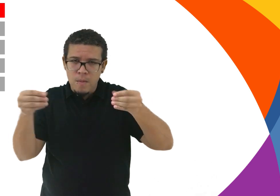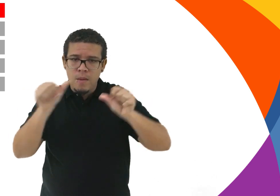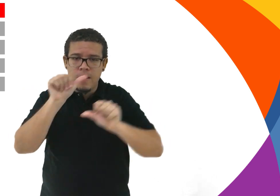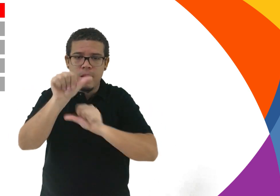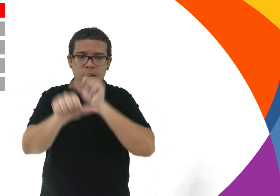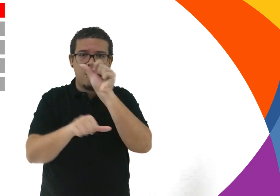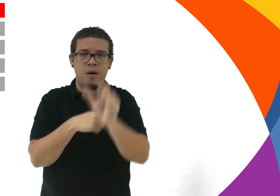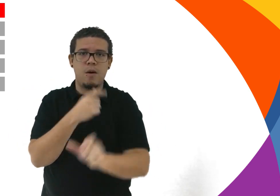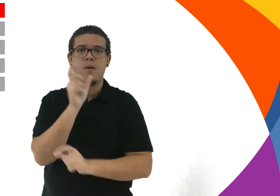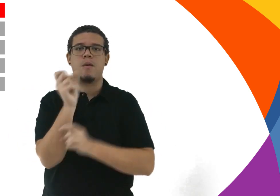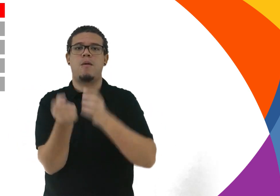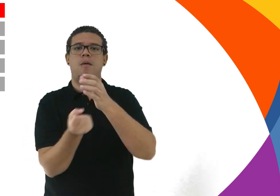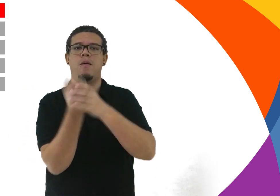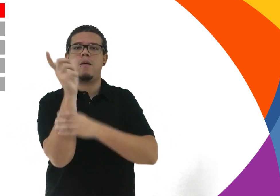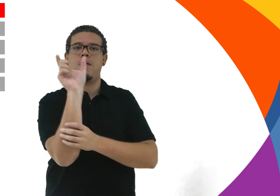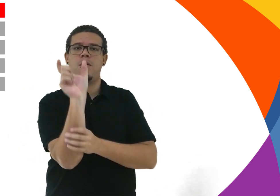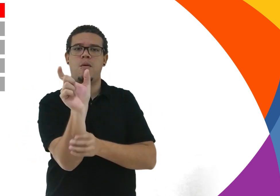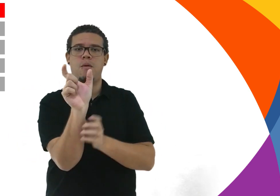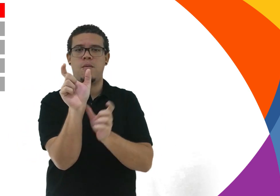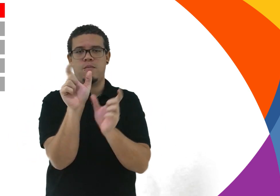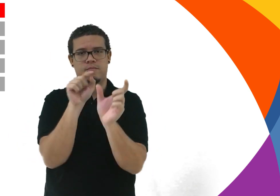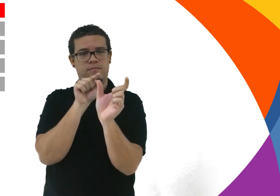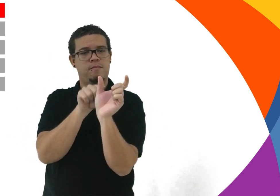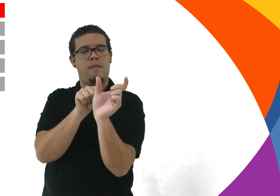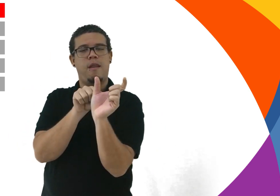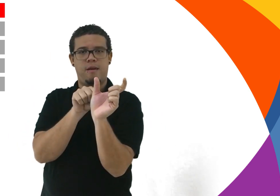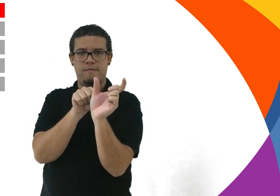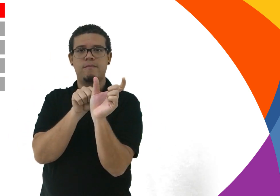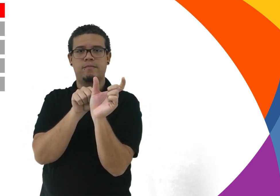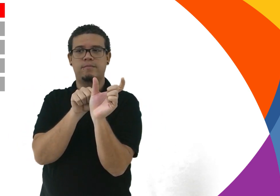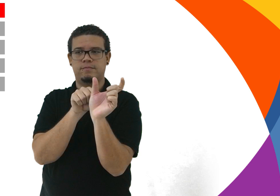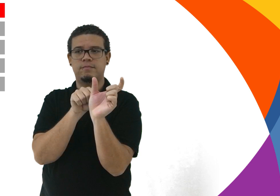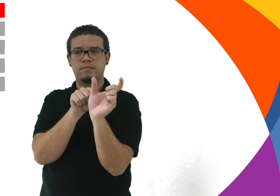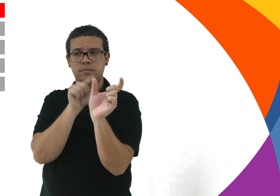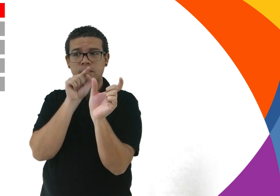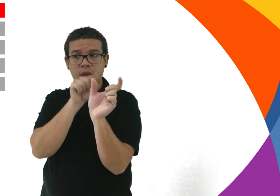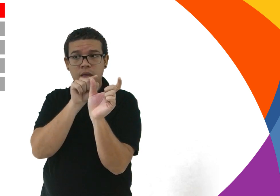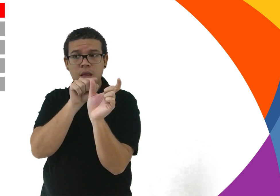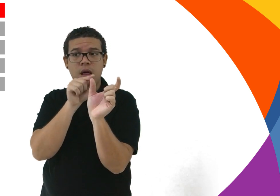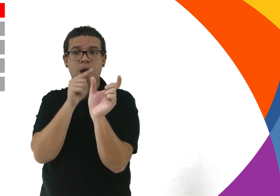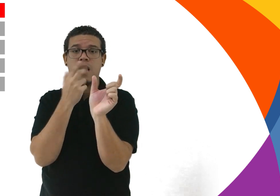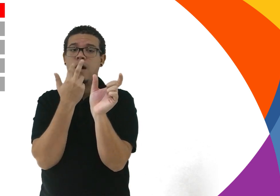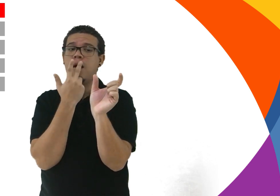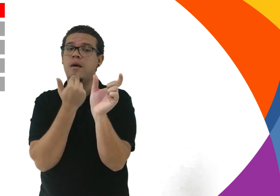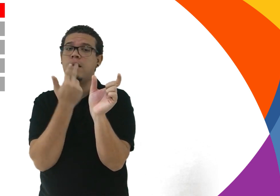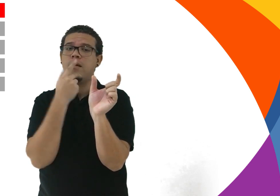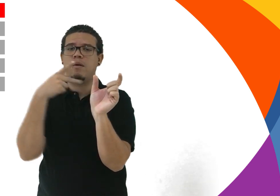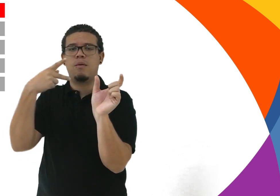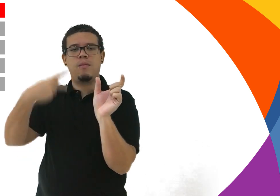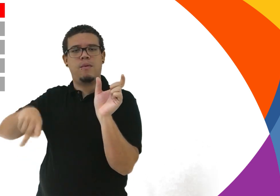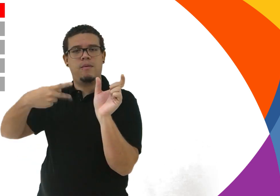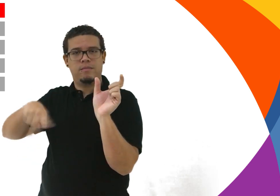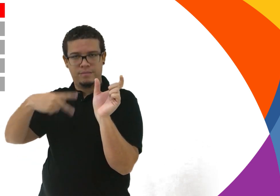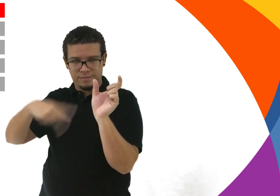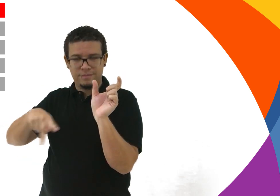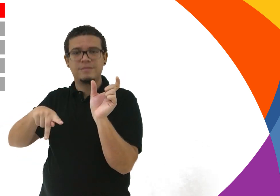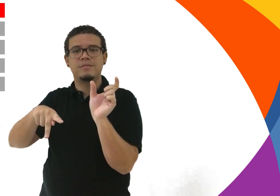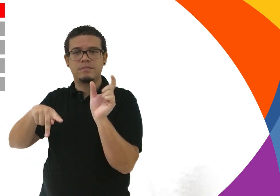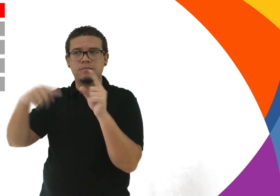fosse juntando para produzir as sílabas e, consequentemente, as palavras, né? Com a língua do próprio